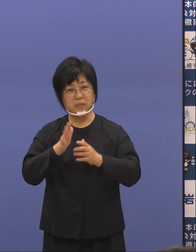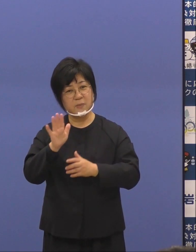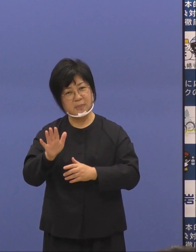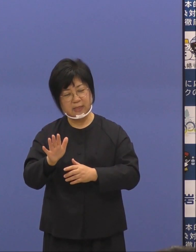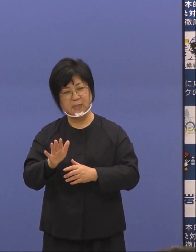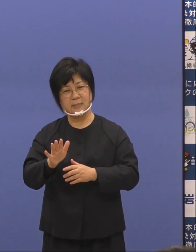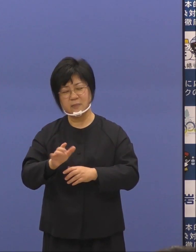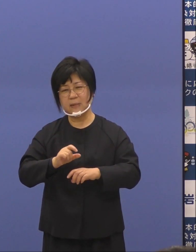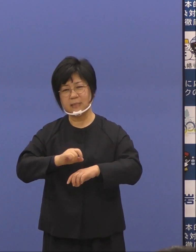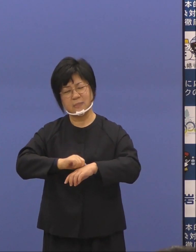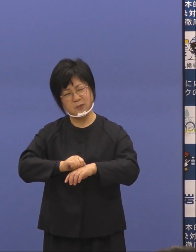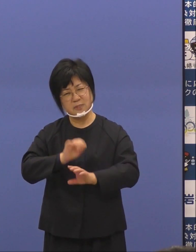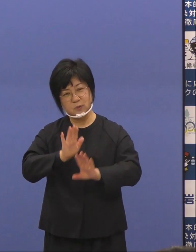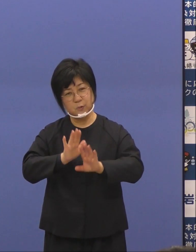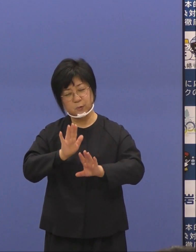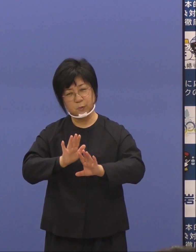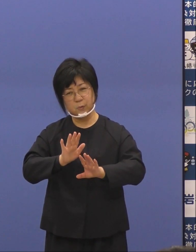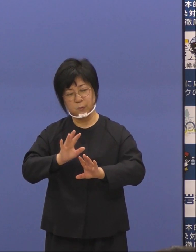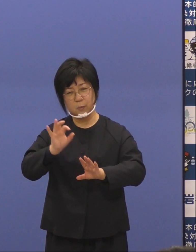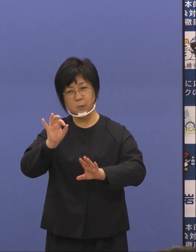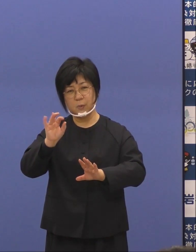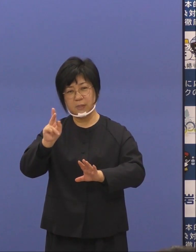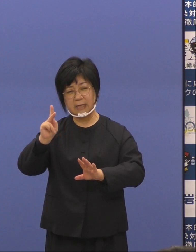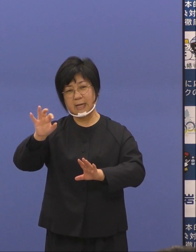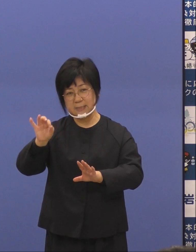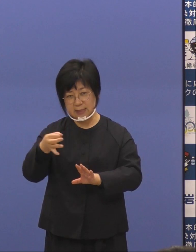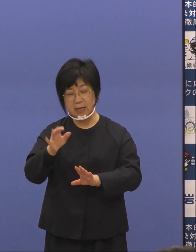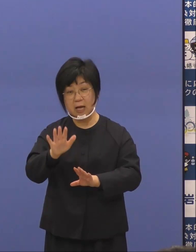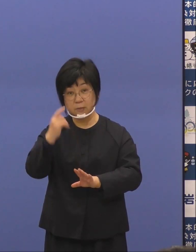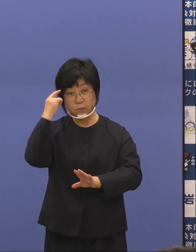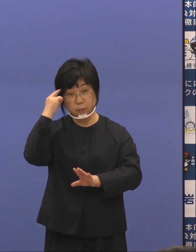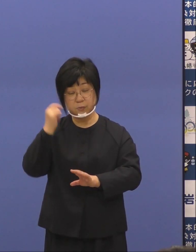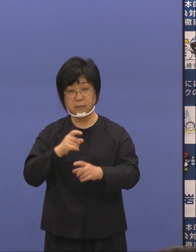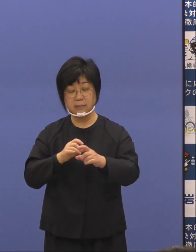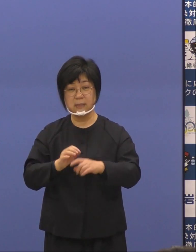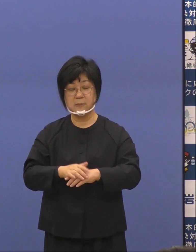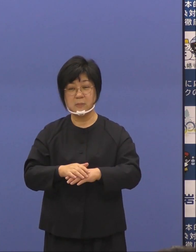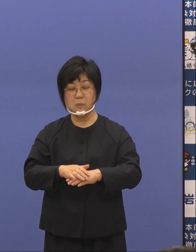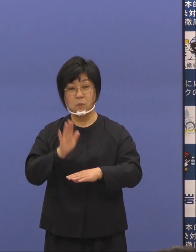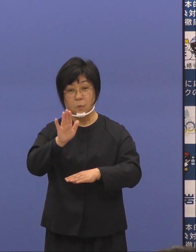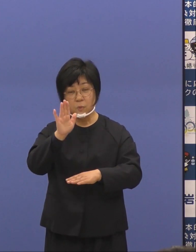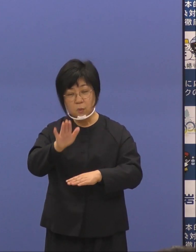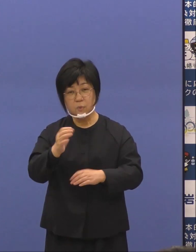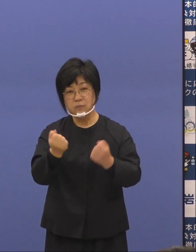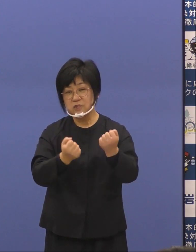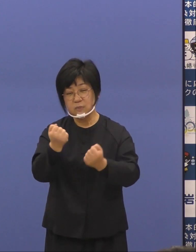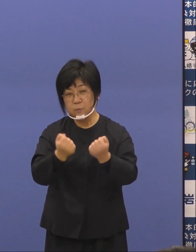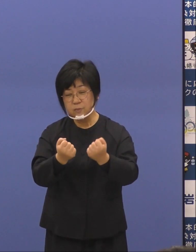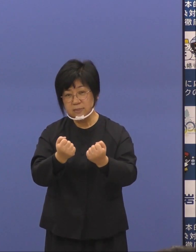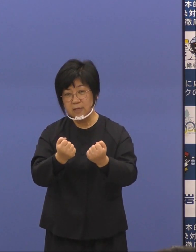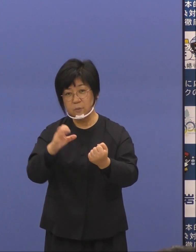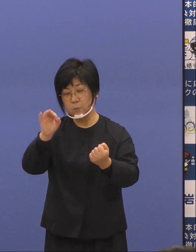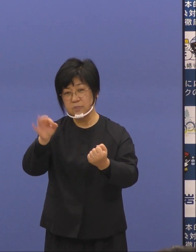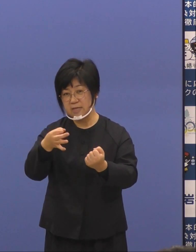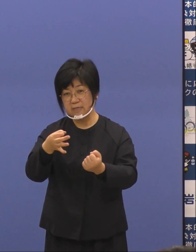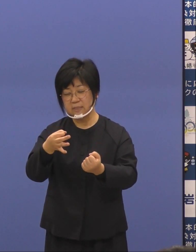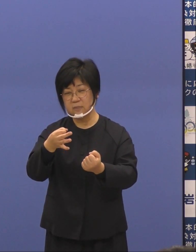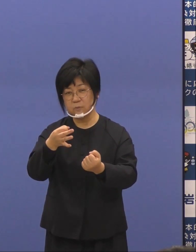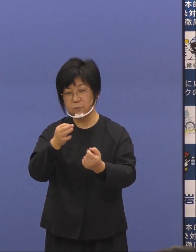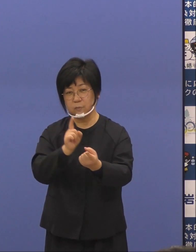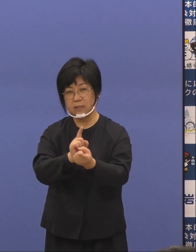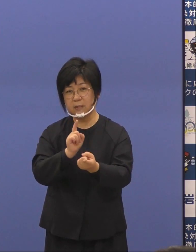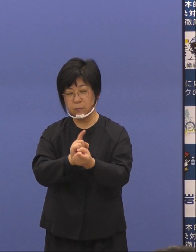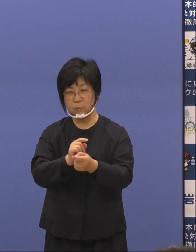という課税だと思いますが、今後のそういった自動車に関する税の在り方については知事はどうお考えでし